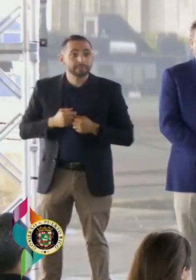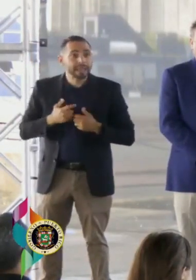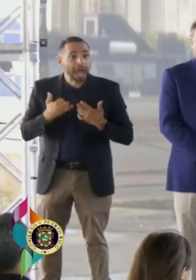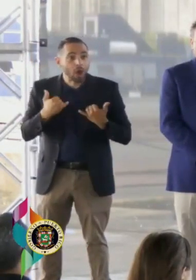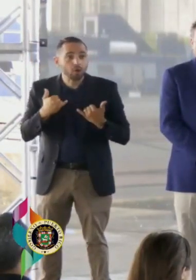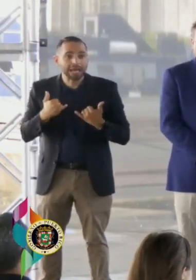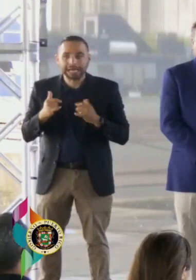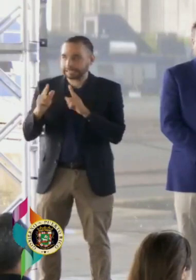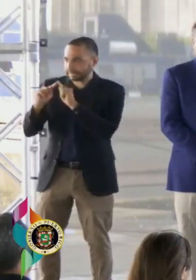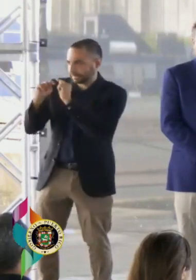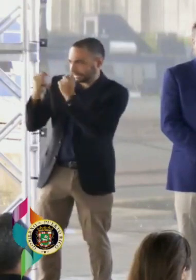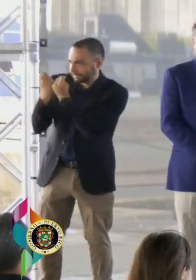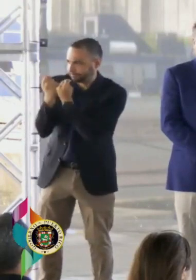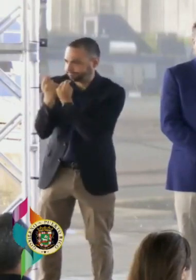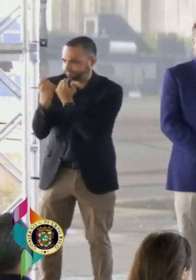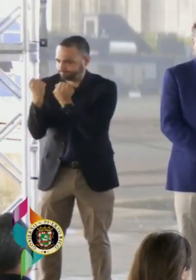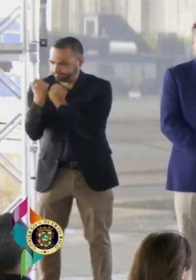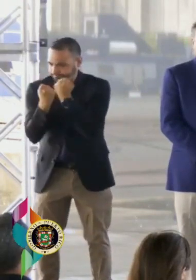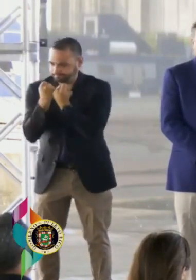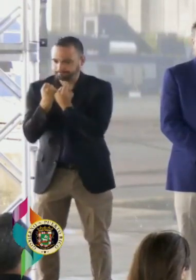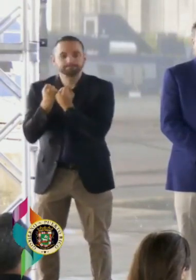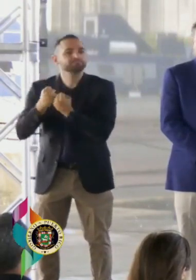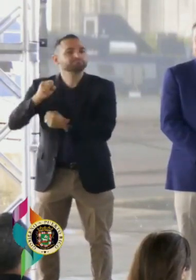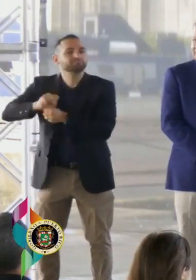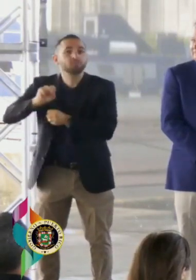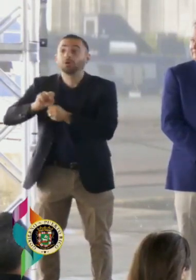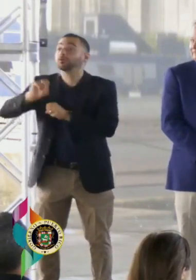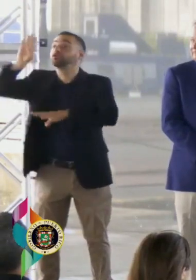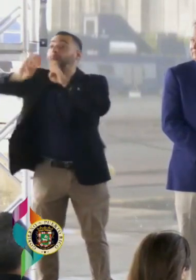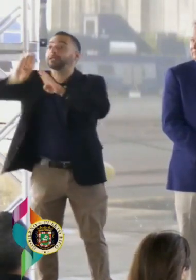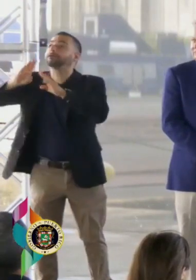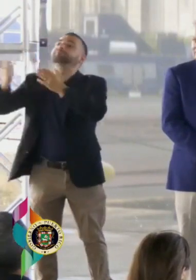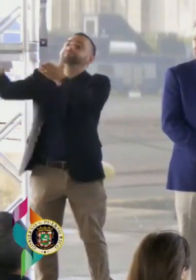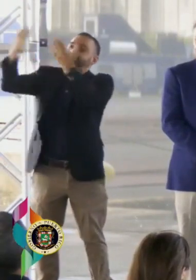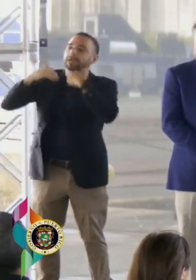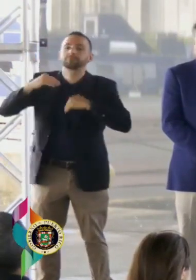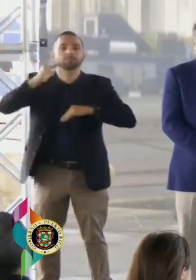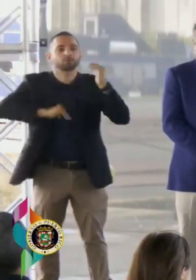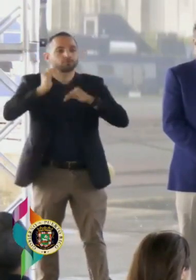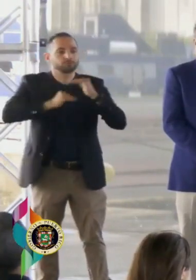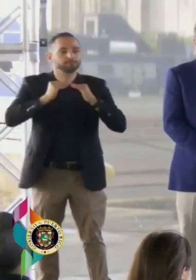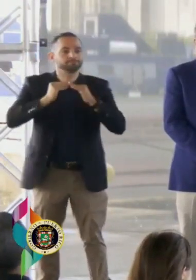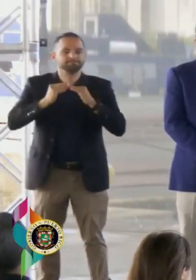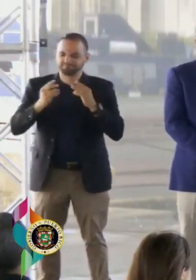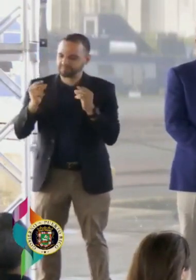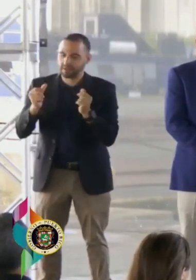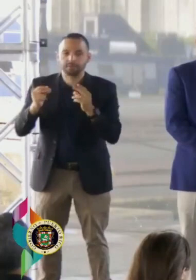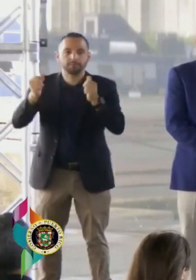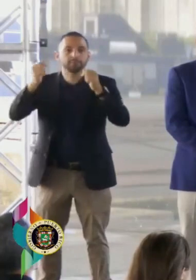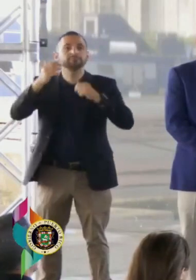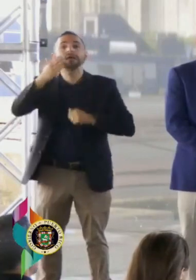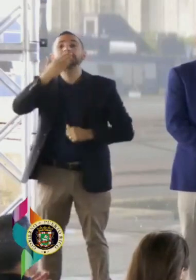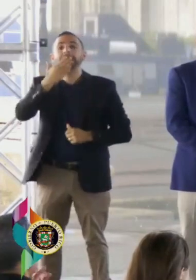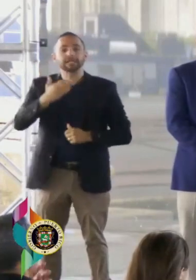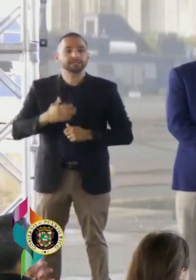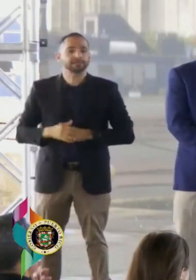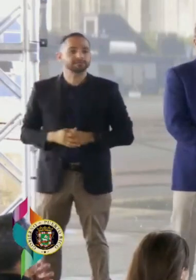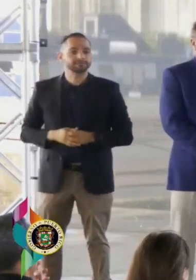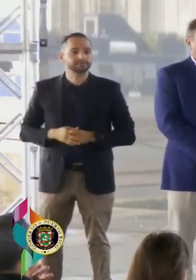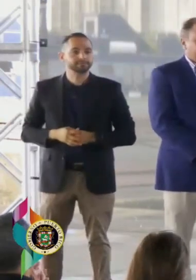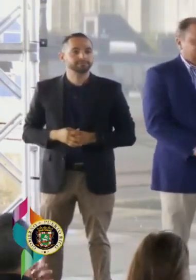diseñar subastar y construir este proyecto de Gran envergadura lo más rápido posible Muchas